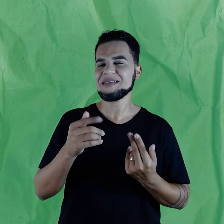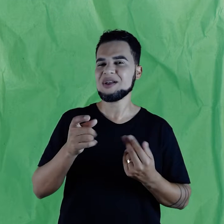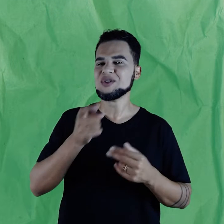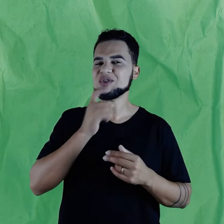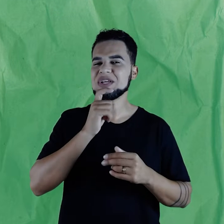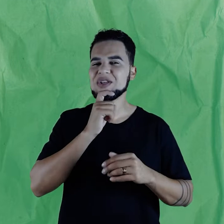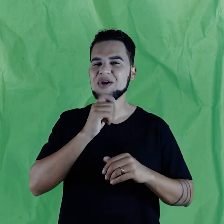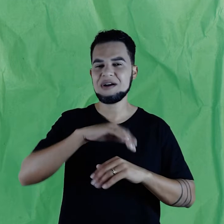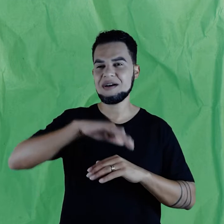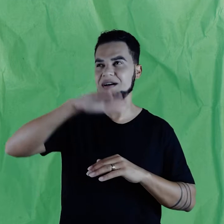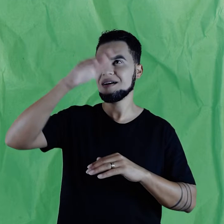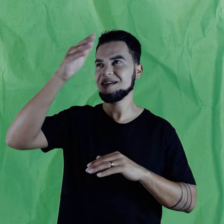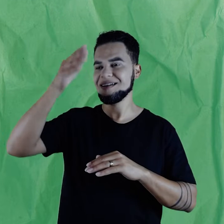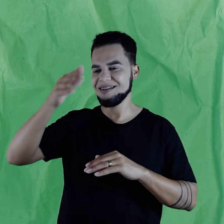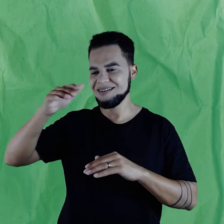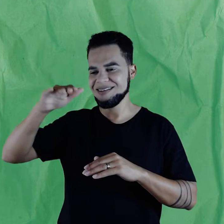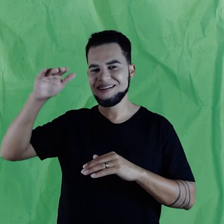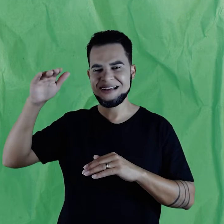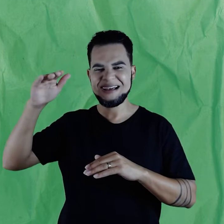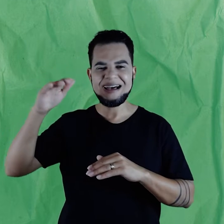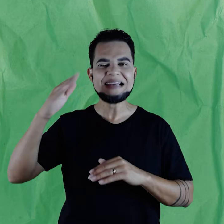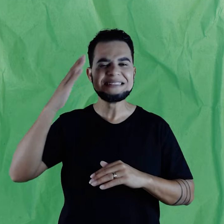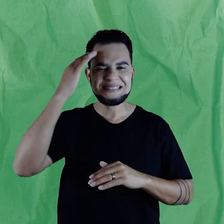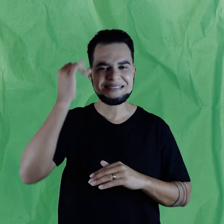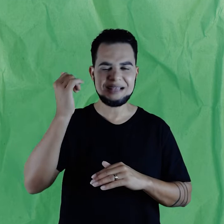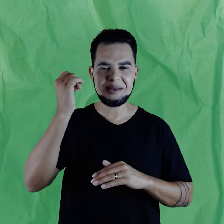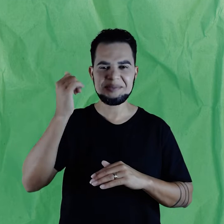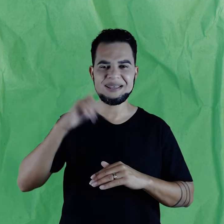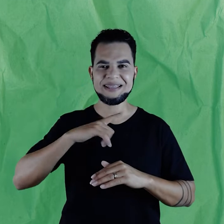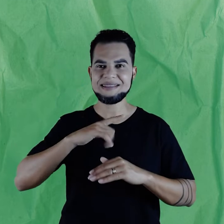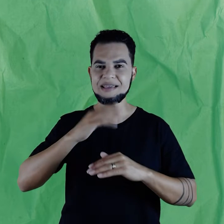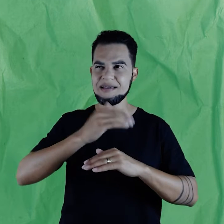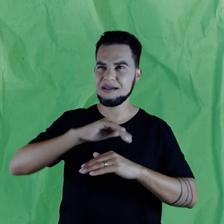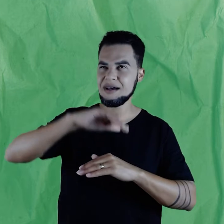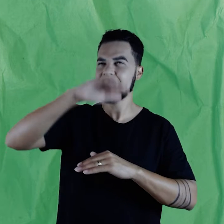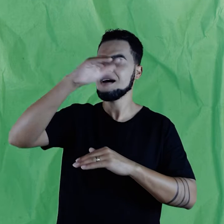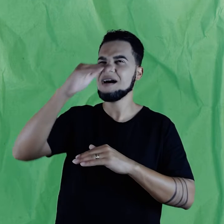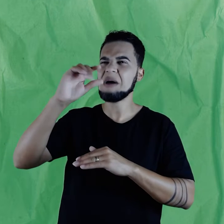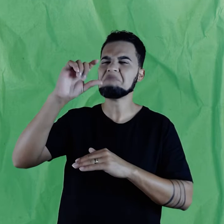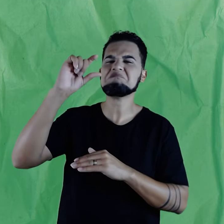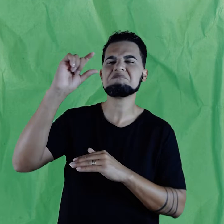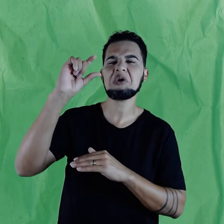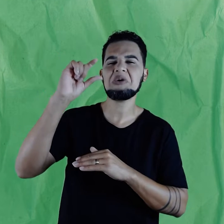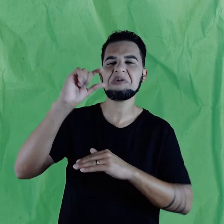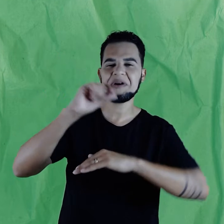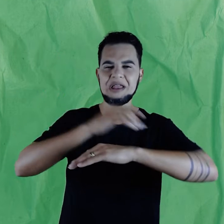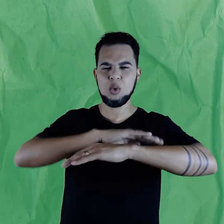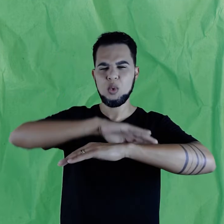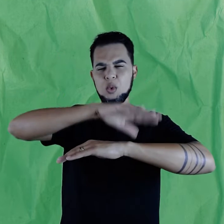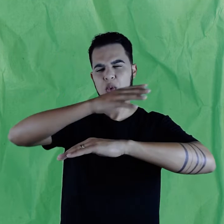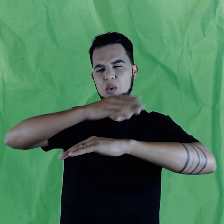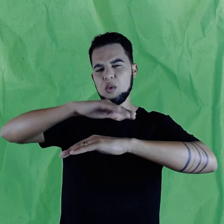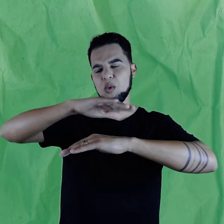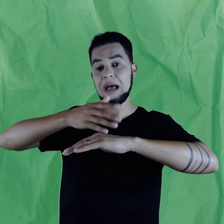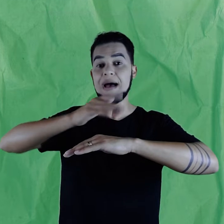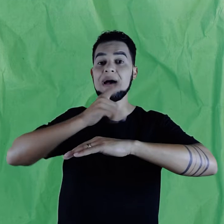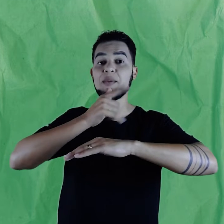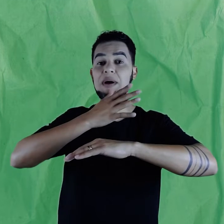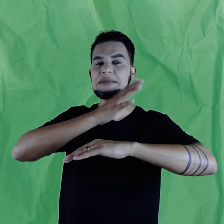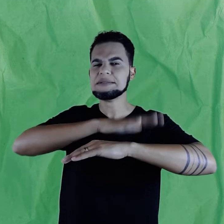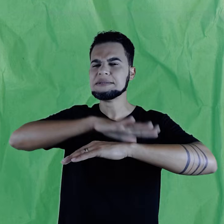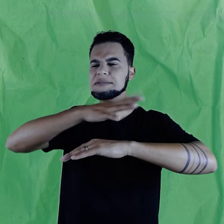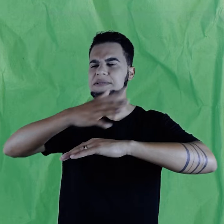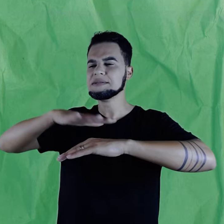O iceberg, como a gente sabe, a ponta dele é um lado bem menor. Então imagina ali um oceano